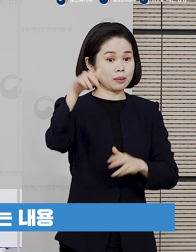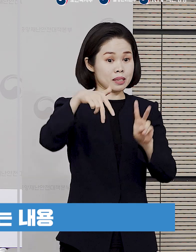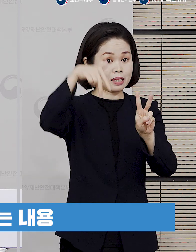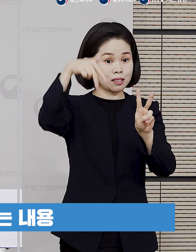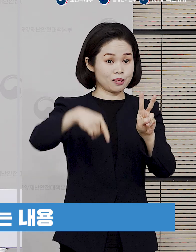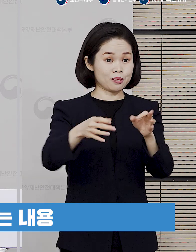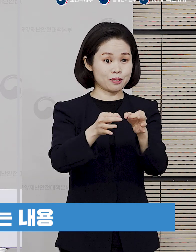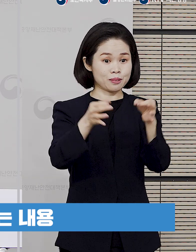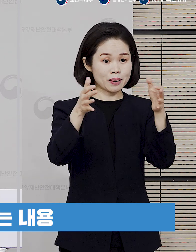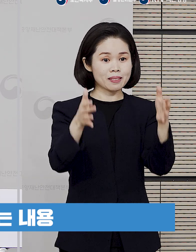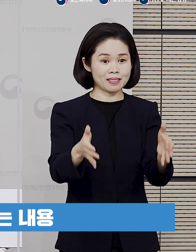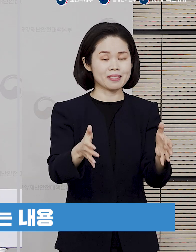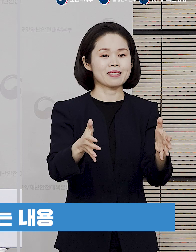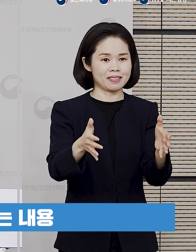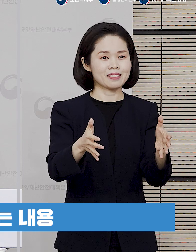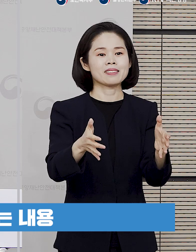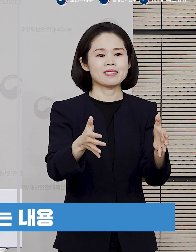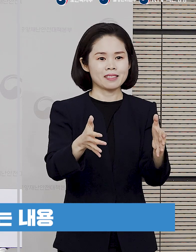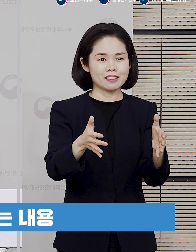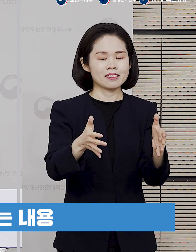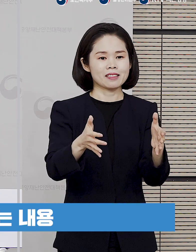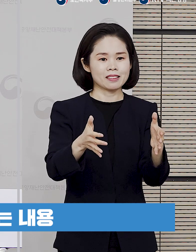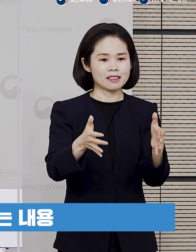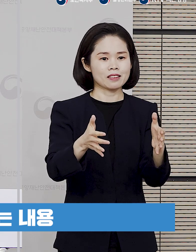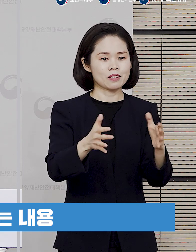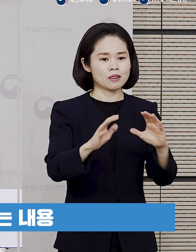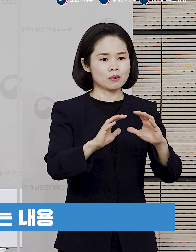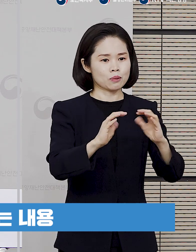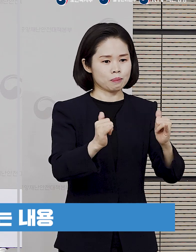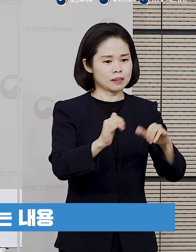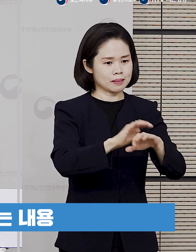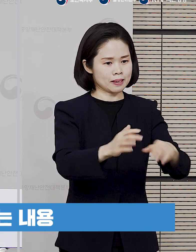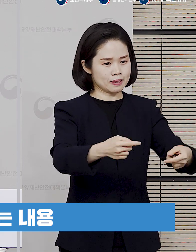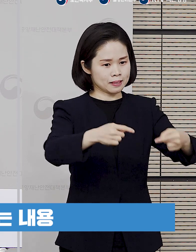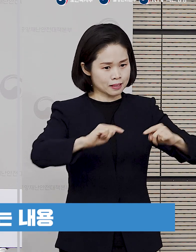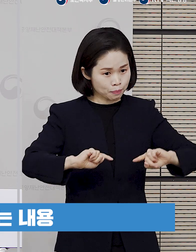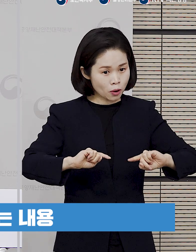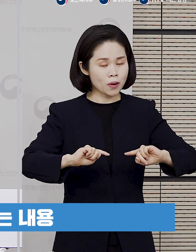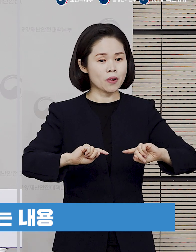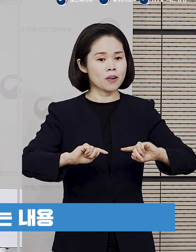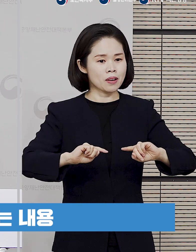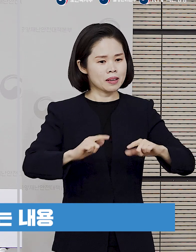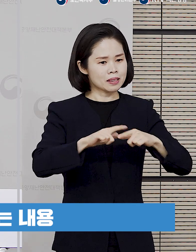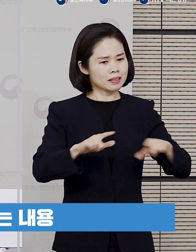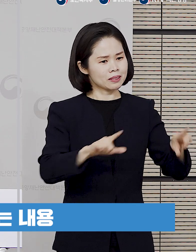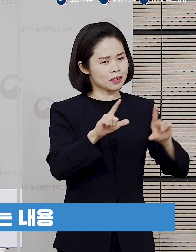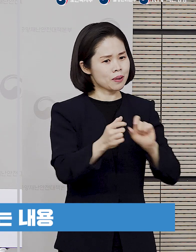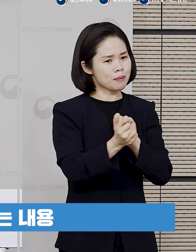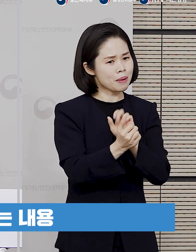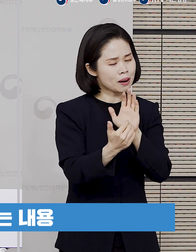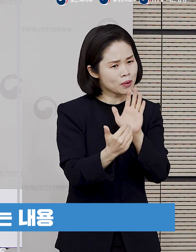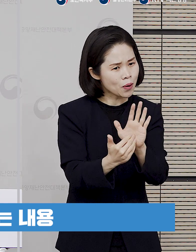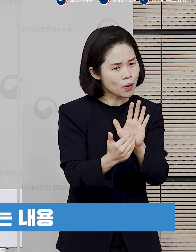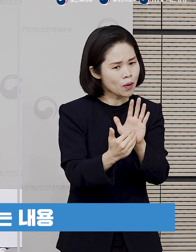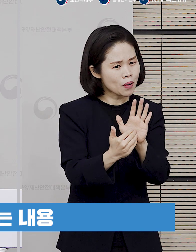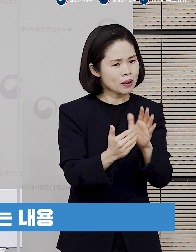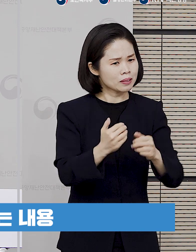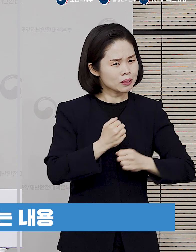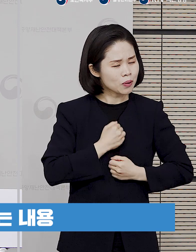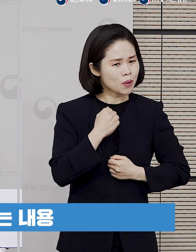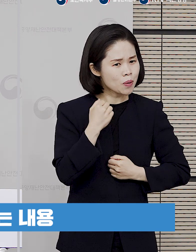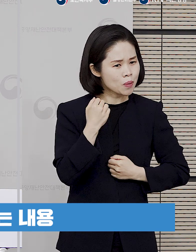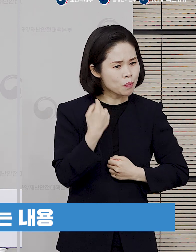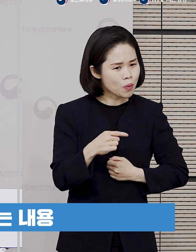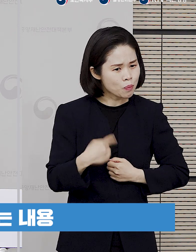다음 2주간에 앞으로 우리가 참여적인 방법을 통해서 함께 일상생활에서의 방역의